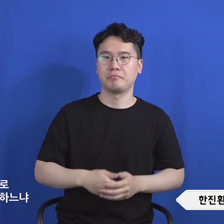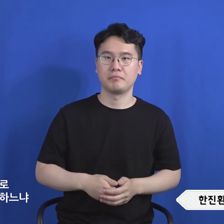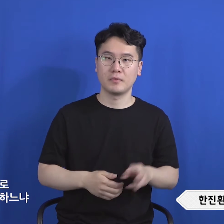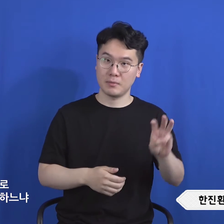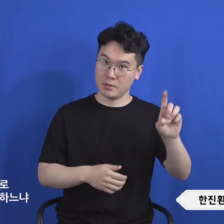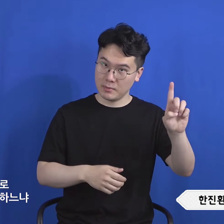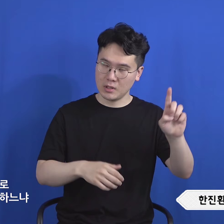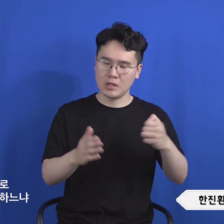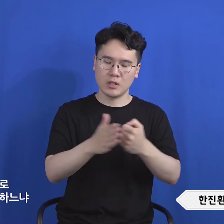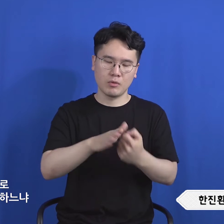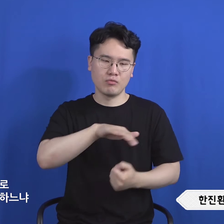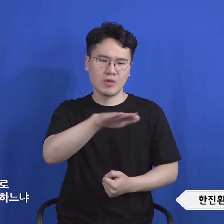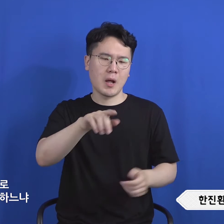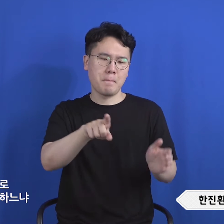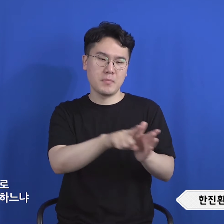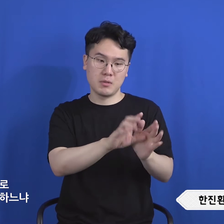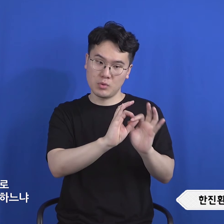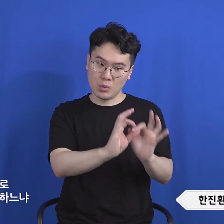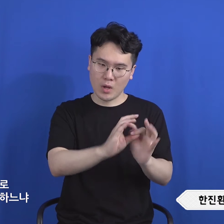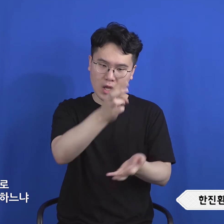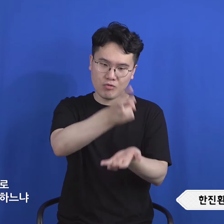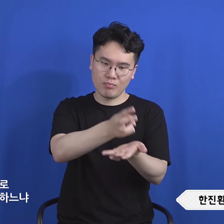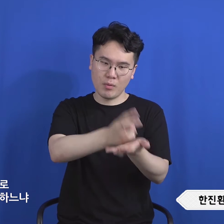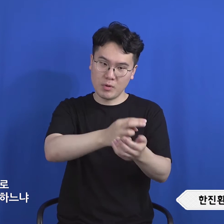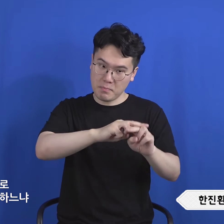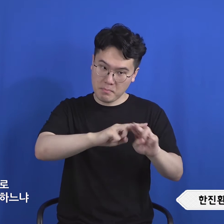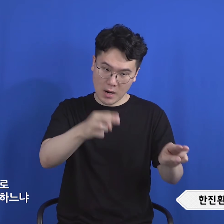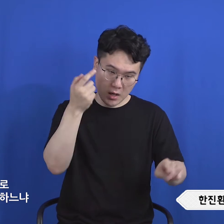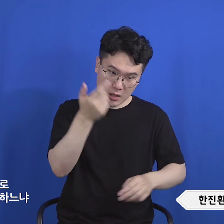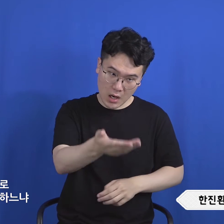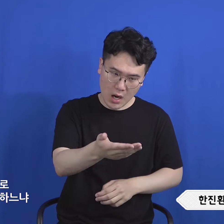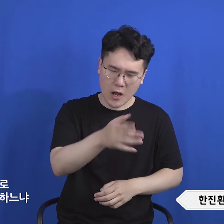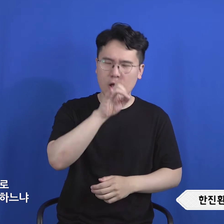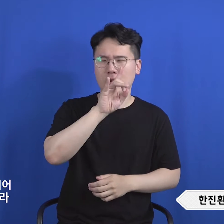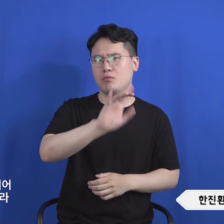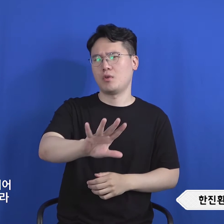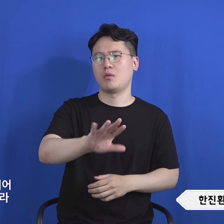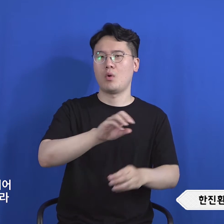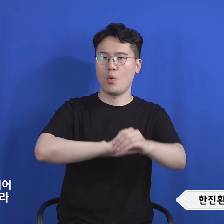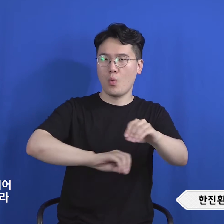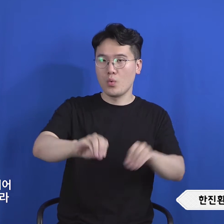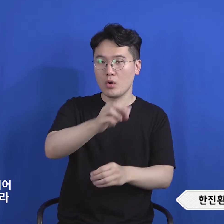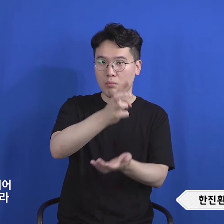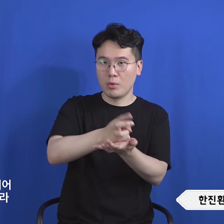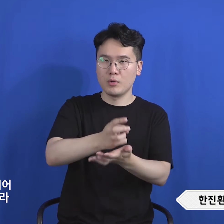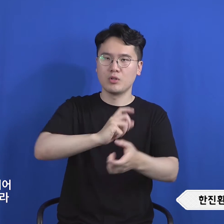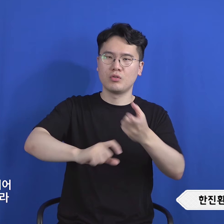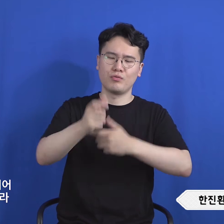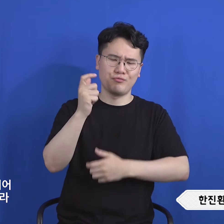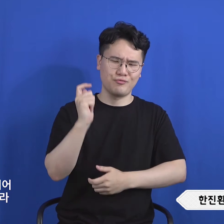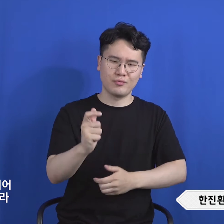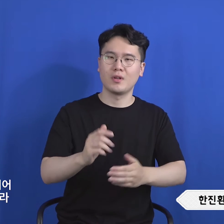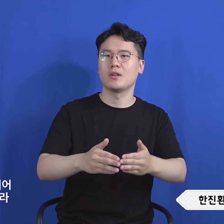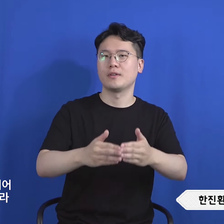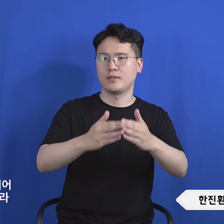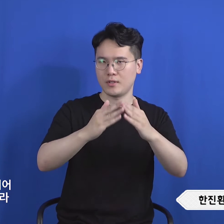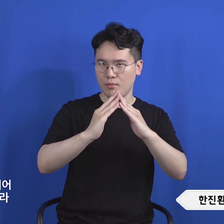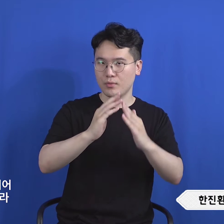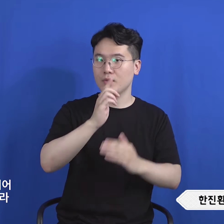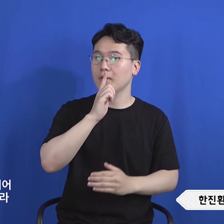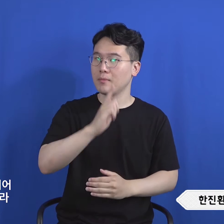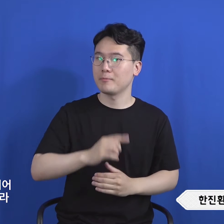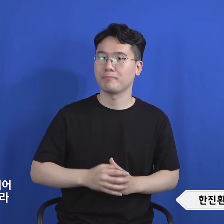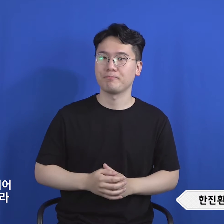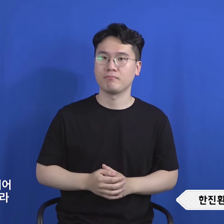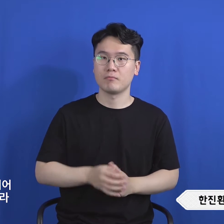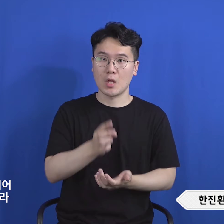믿음으로 말미암아 율법을 파기하느냐, 그럴 수 없느니라. 도리어 율법을 굳게 세우느니라.